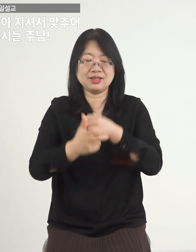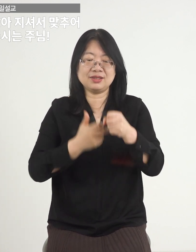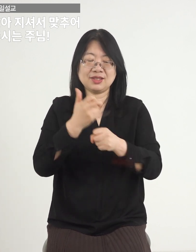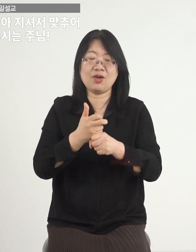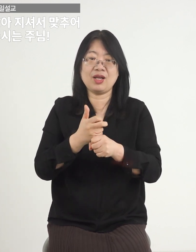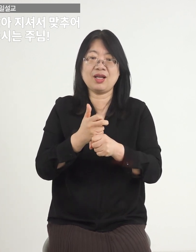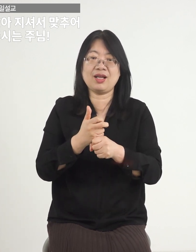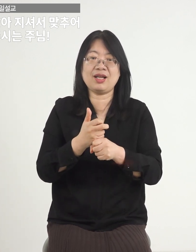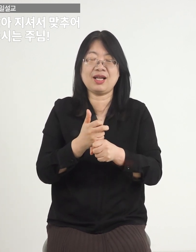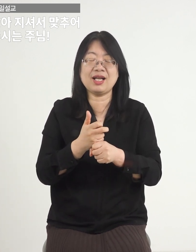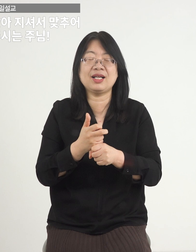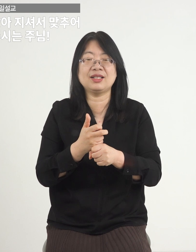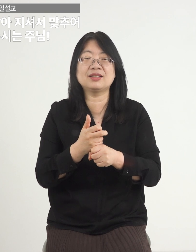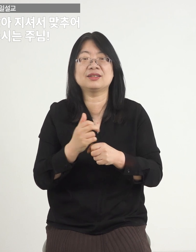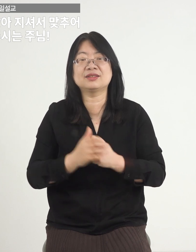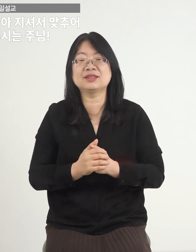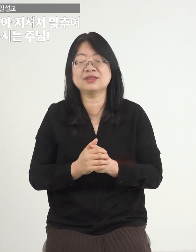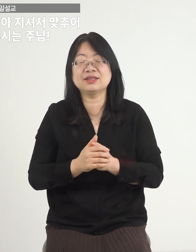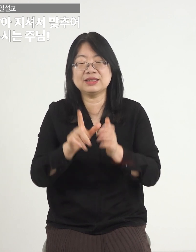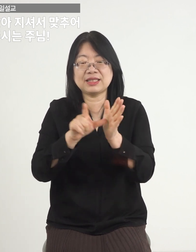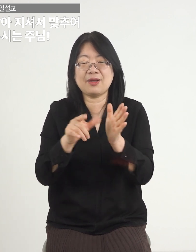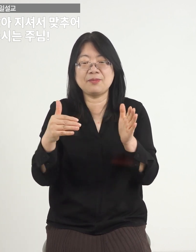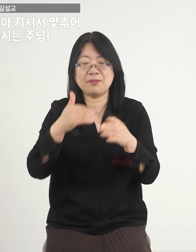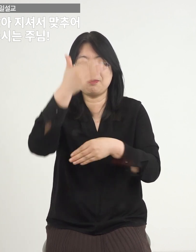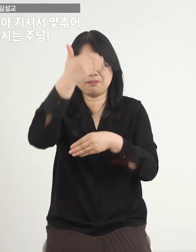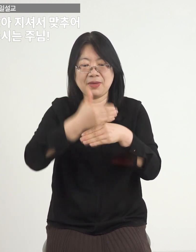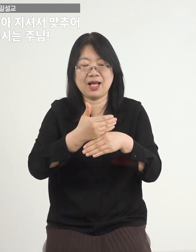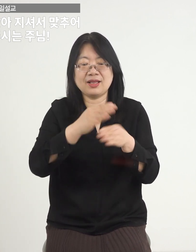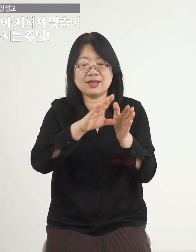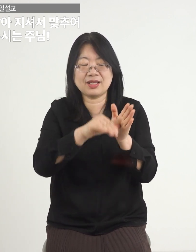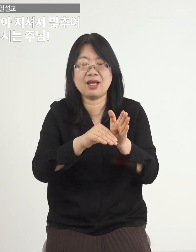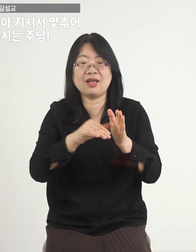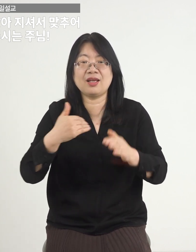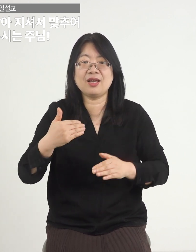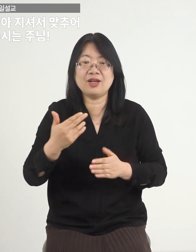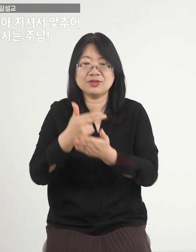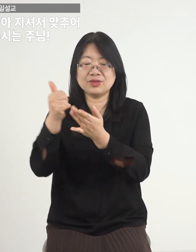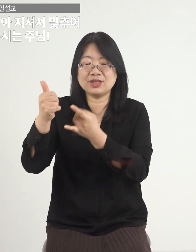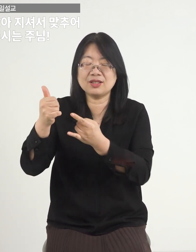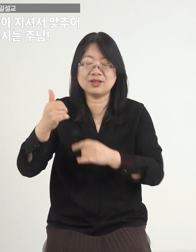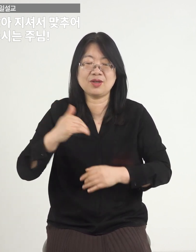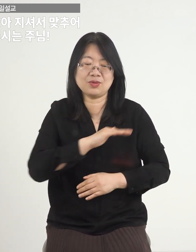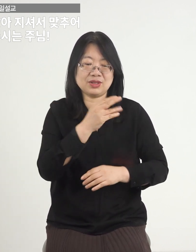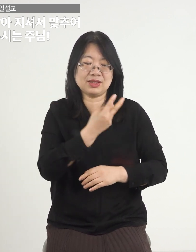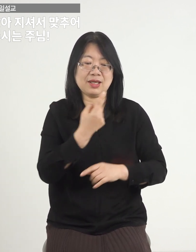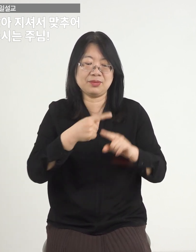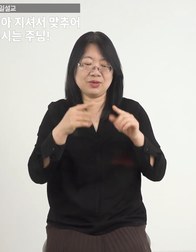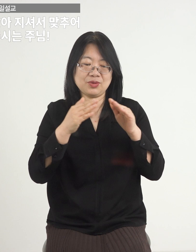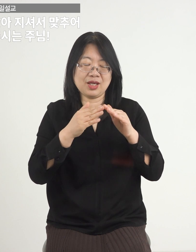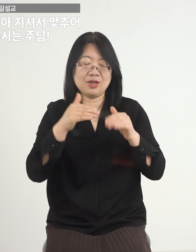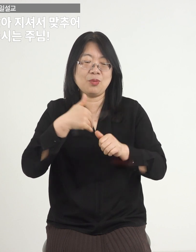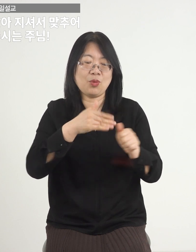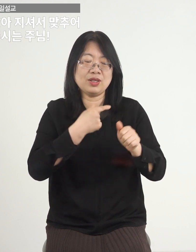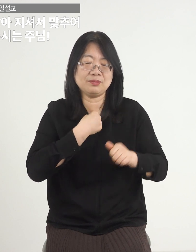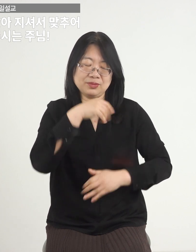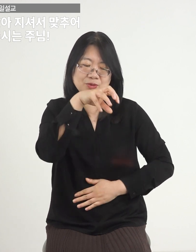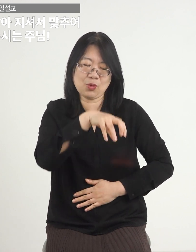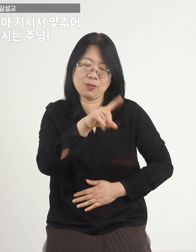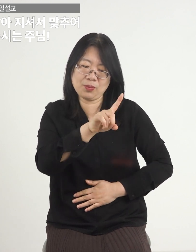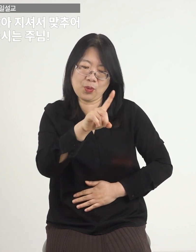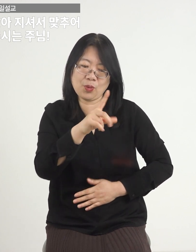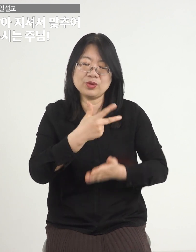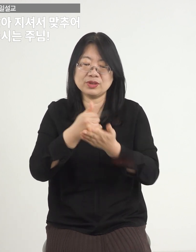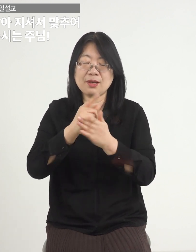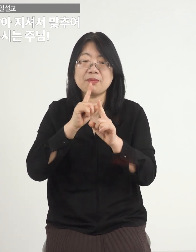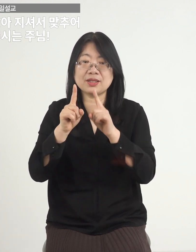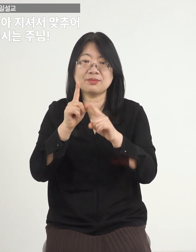70년이라는 한 세대를 마름하면서 주님께서 우리 삼일교회를 어디로 보내고자 하시는지 주의